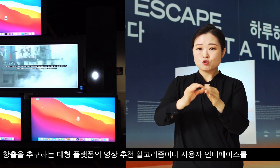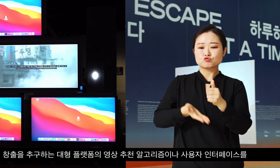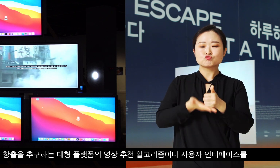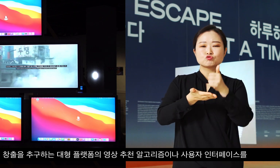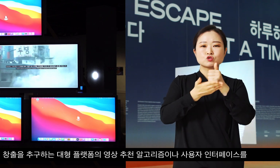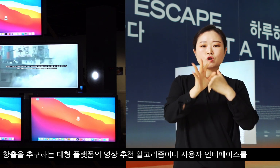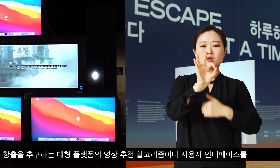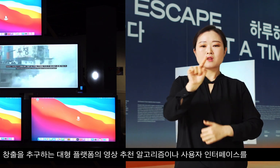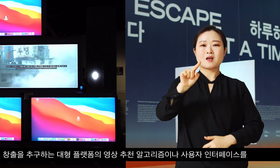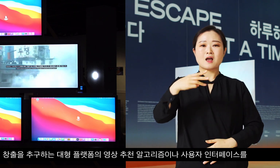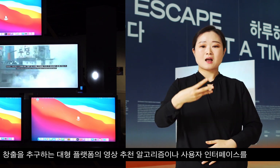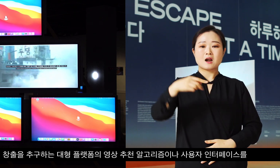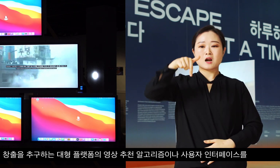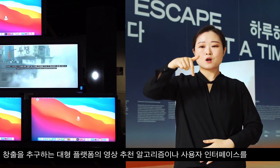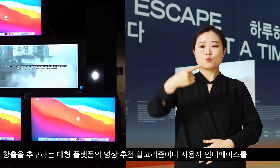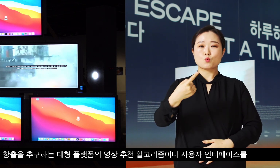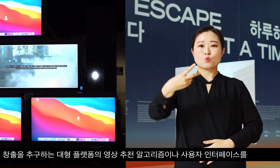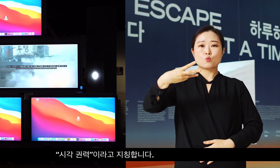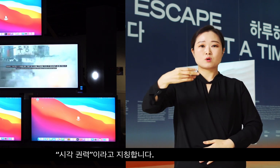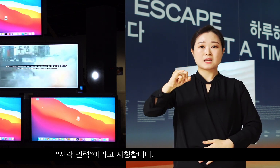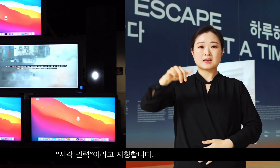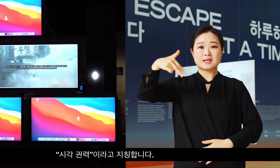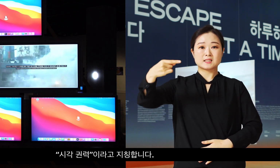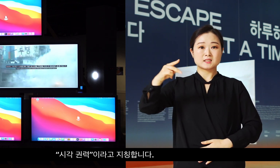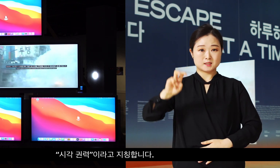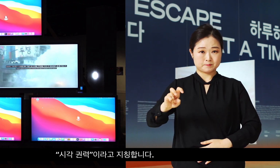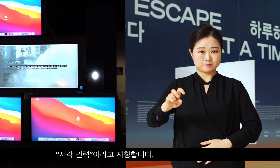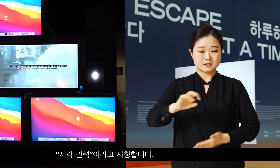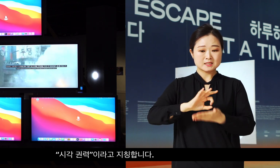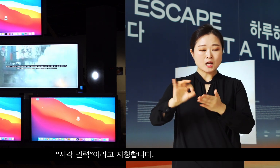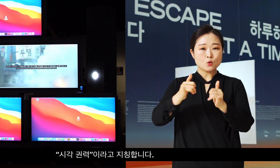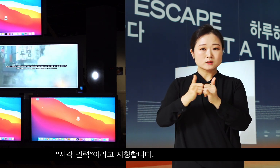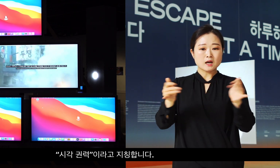사용자 인터페이스를 시각 권력이라고 지칭합니다.